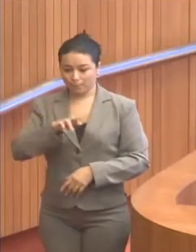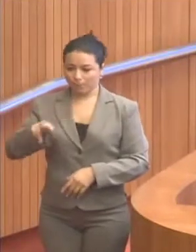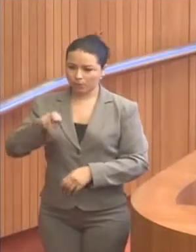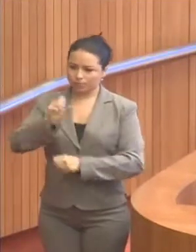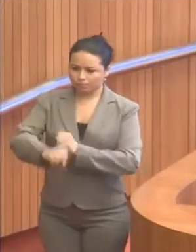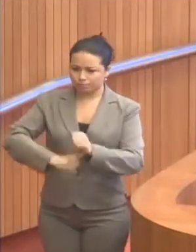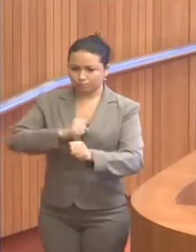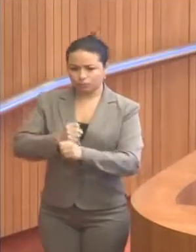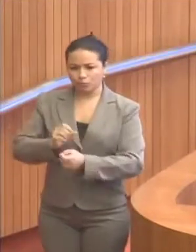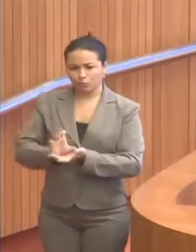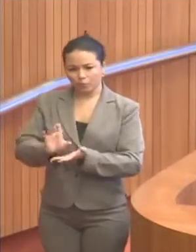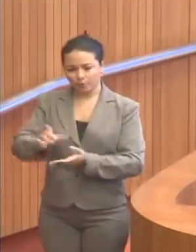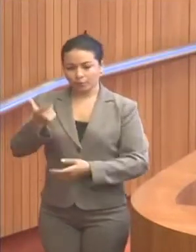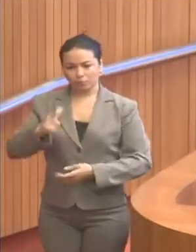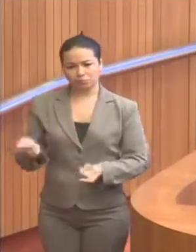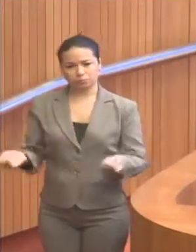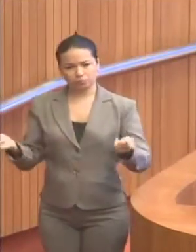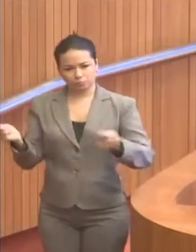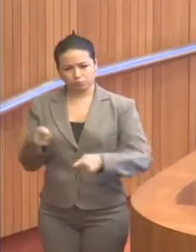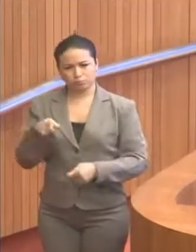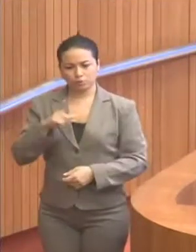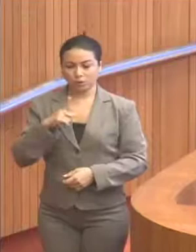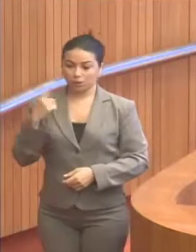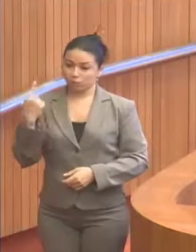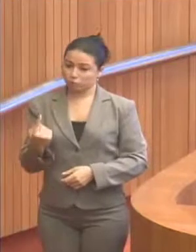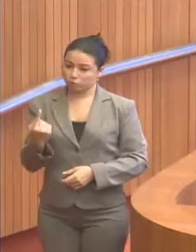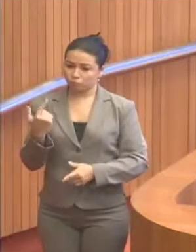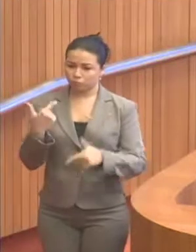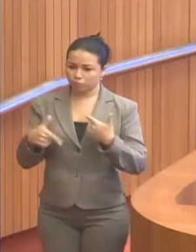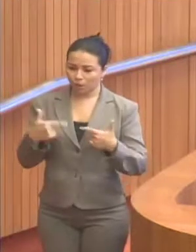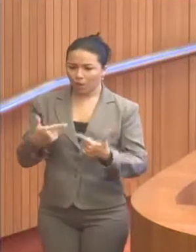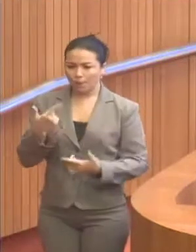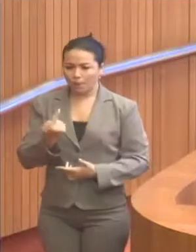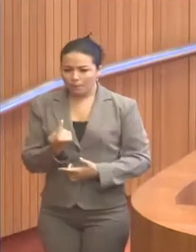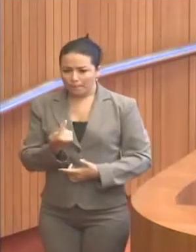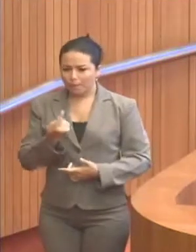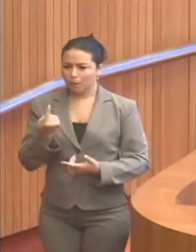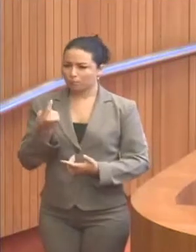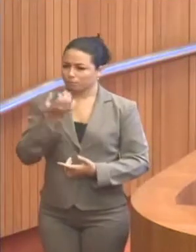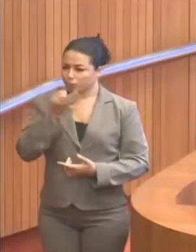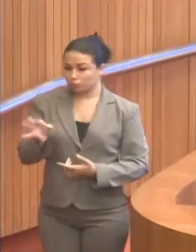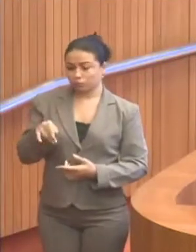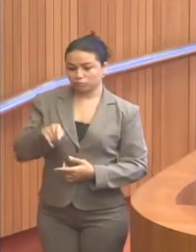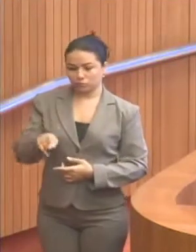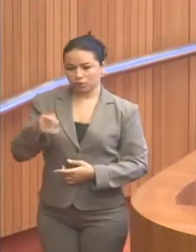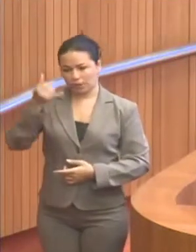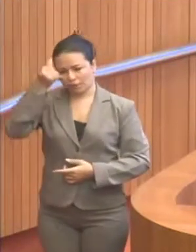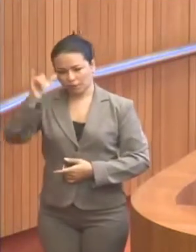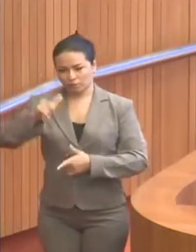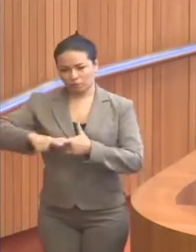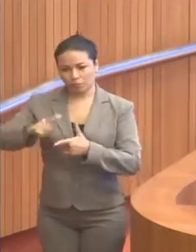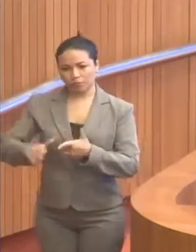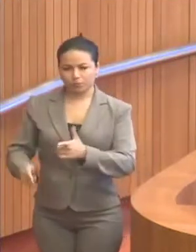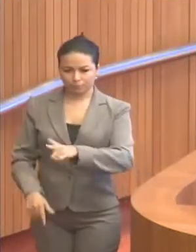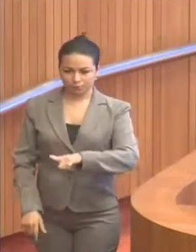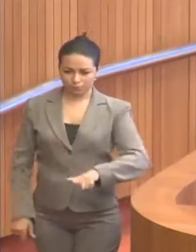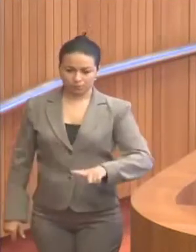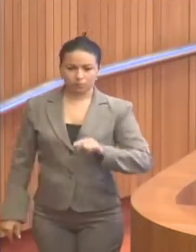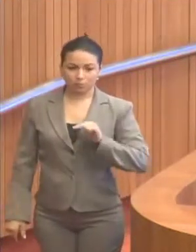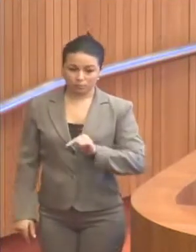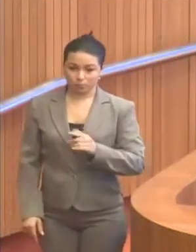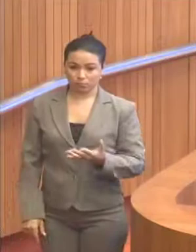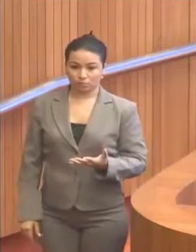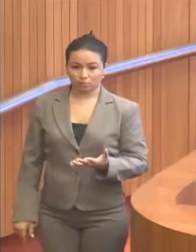ano no orçamento, não seja capaz de tomar uma ação, uma iniciativa que evite que essa tragédia se repita. É